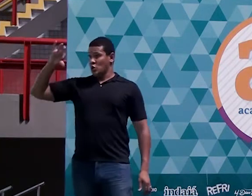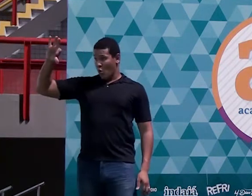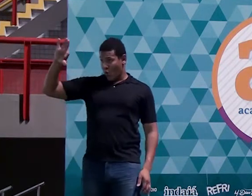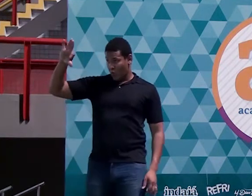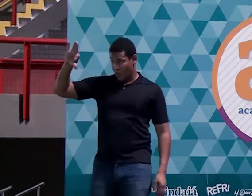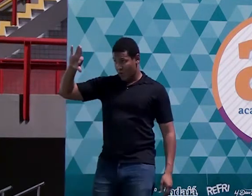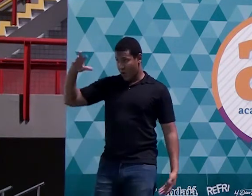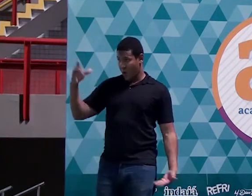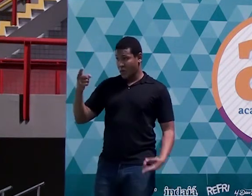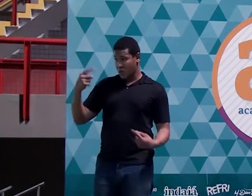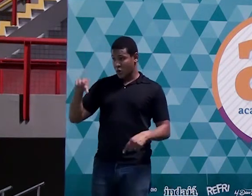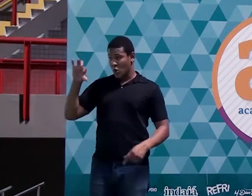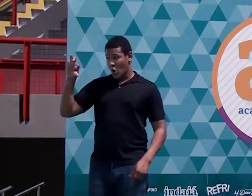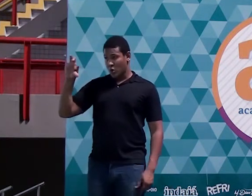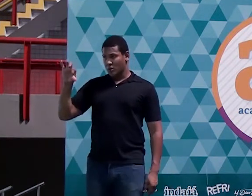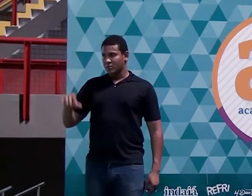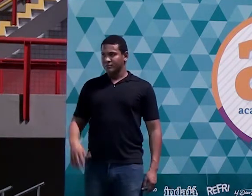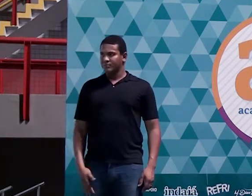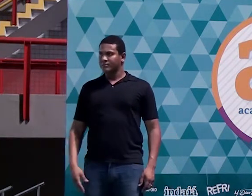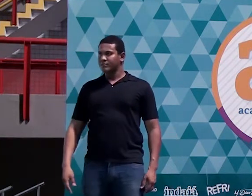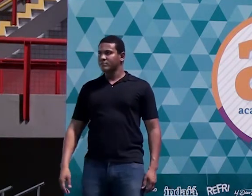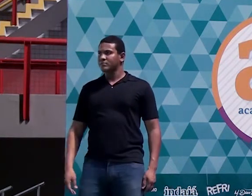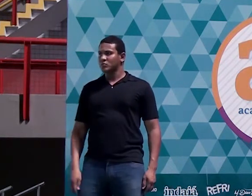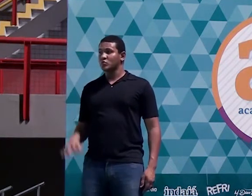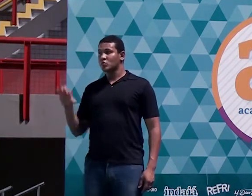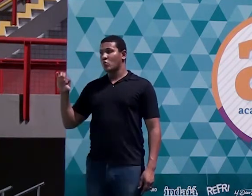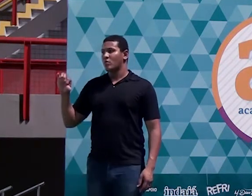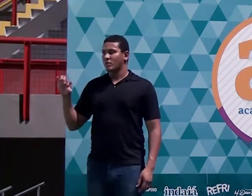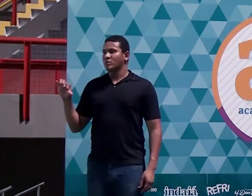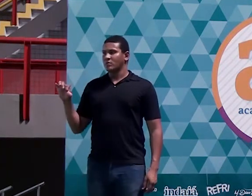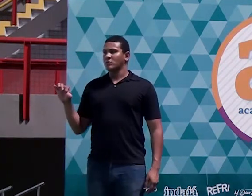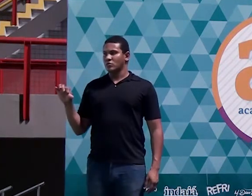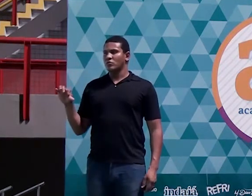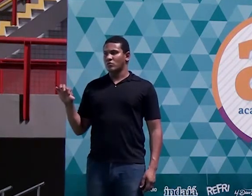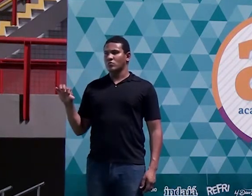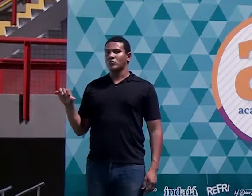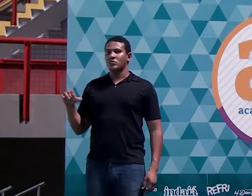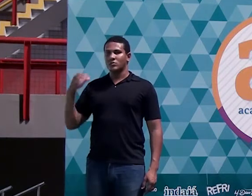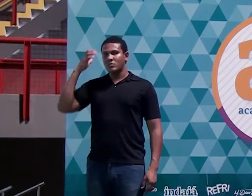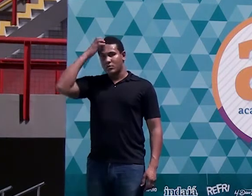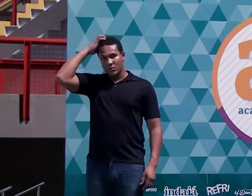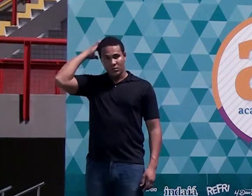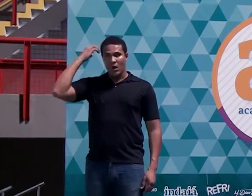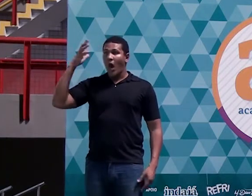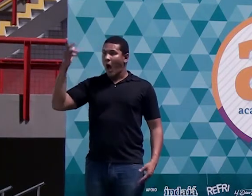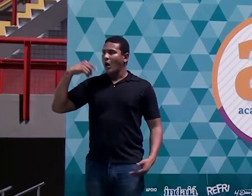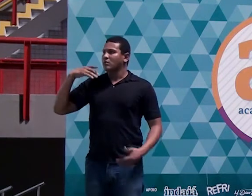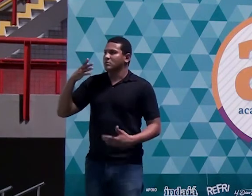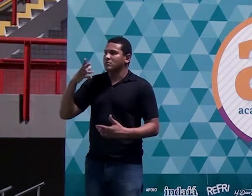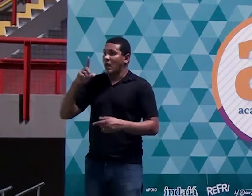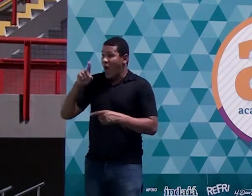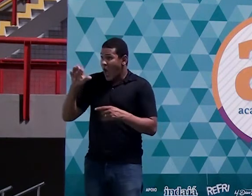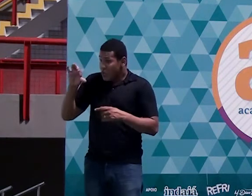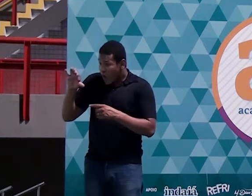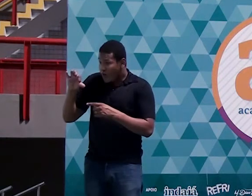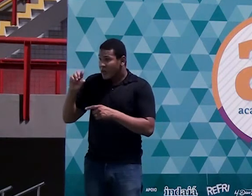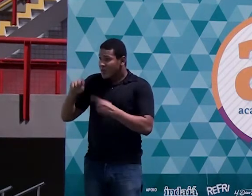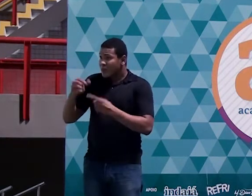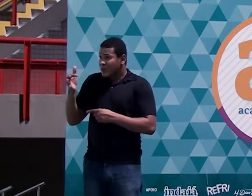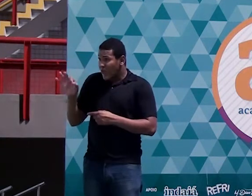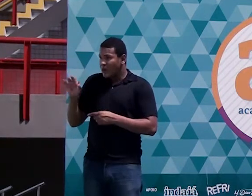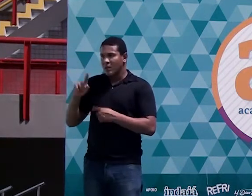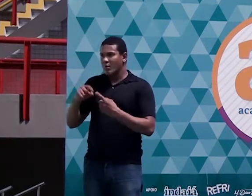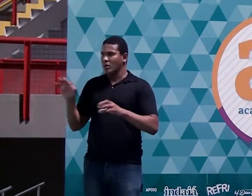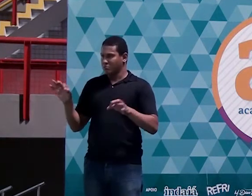10 da peste. Tá bom? Aí a gente encerra. Obrigado desde já o pessoal que ficou até agora, que eu sei que todo